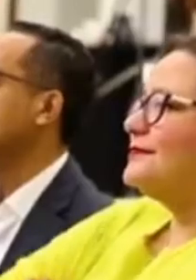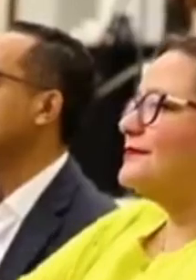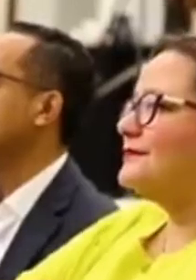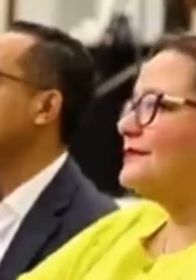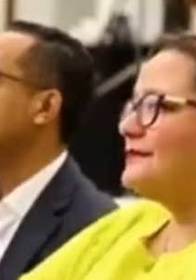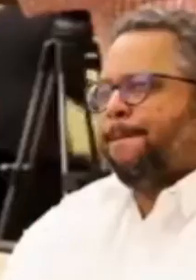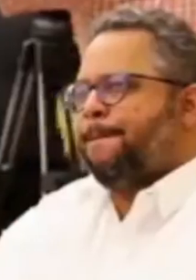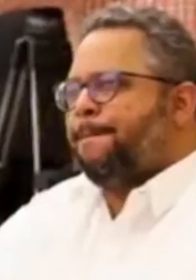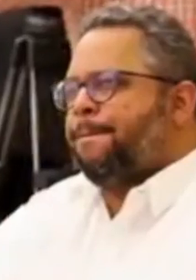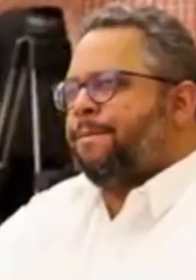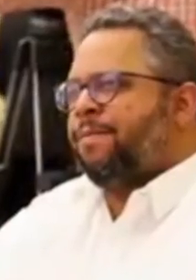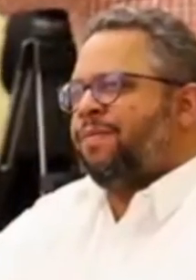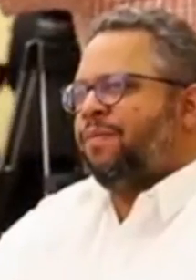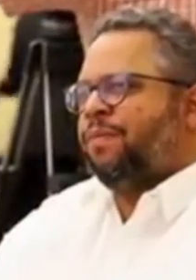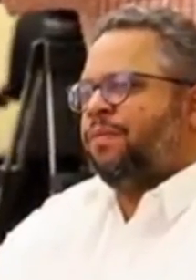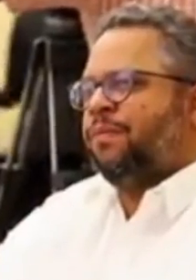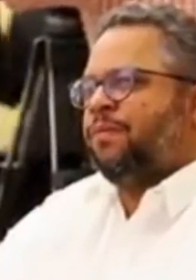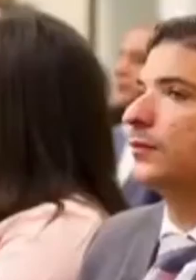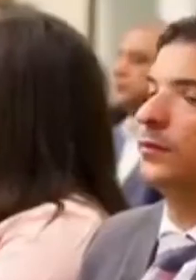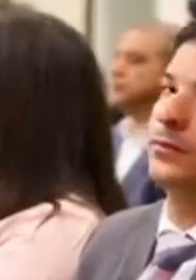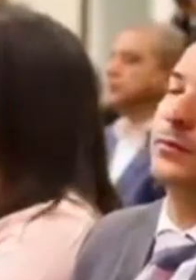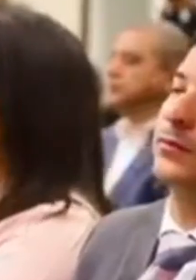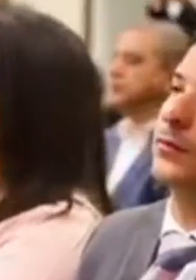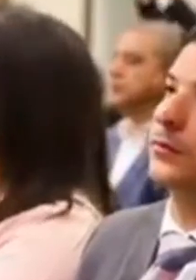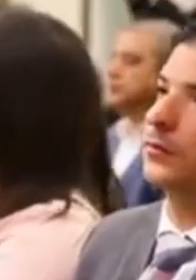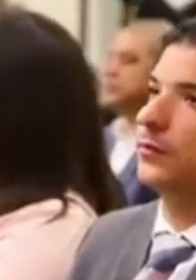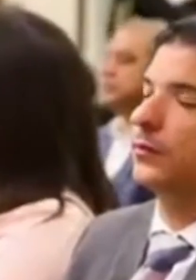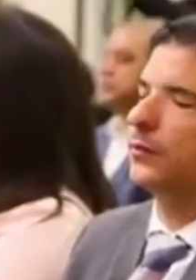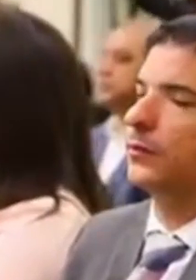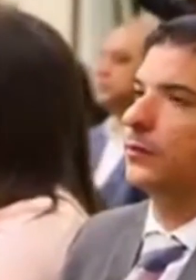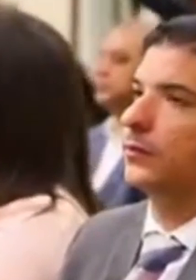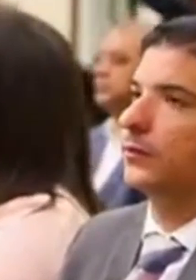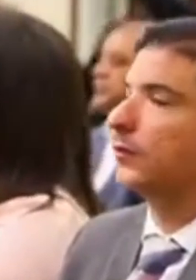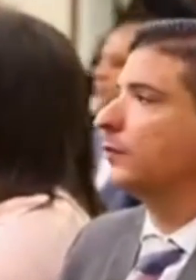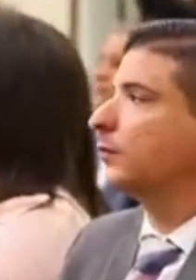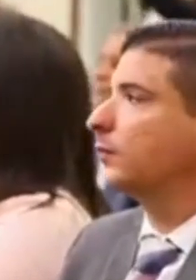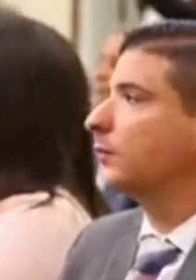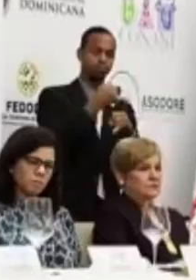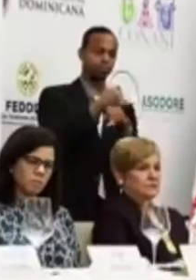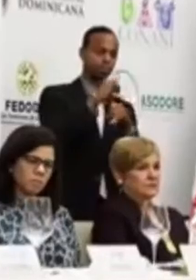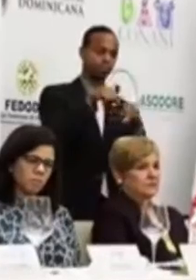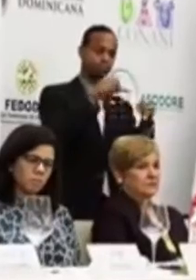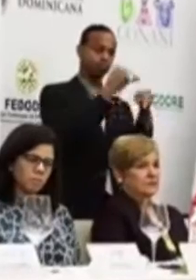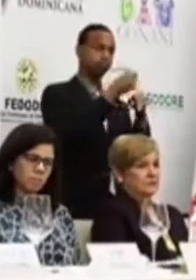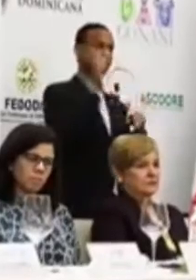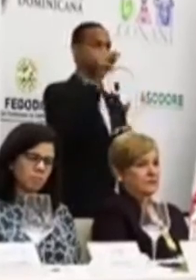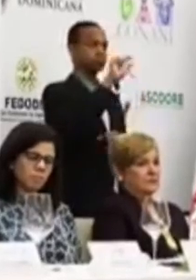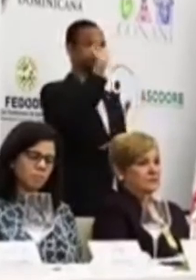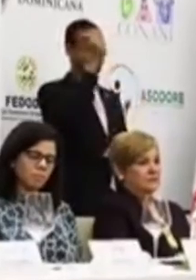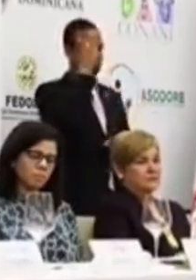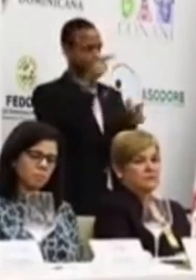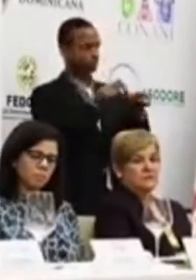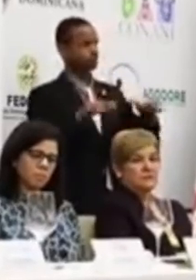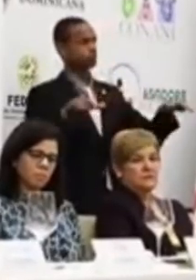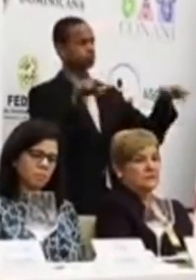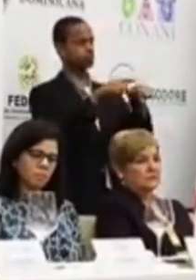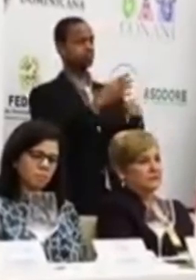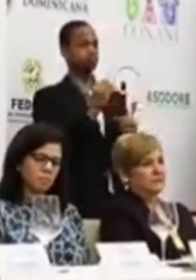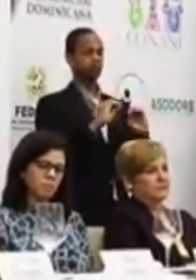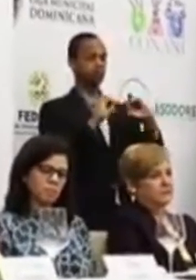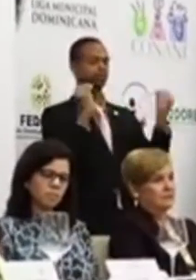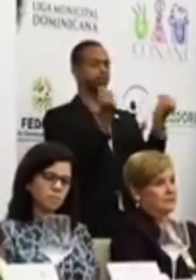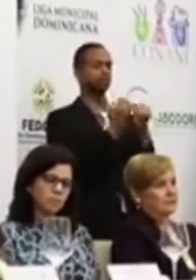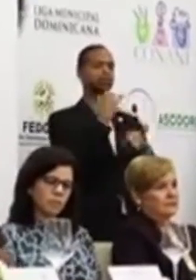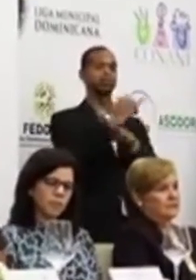la Primera Infancia, INAIPI, junto a otras instituciones gubernamentales, gobiernos locales y